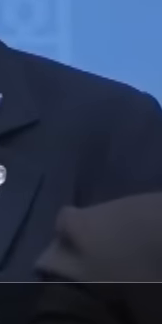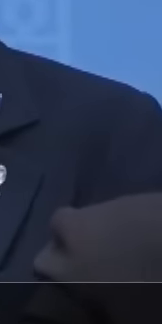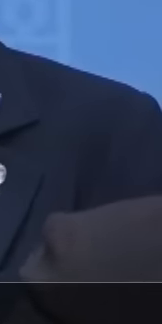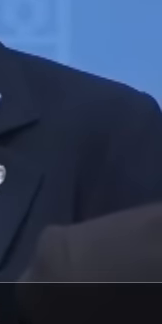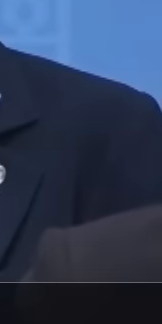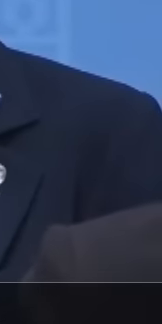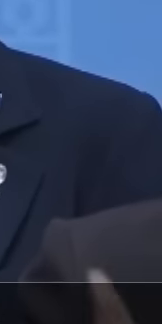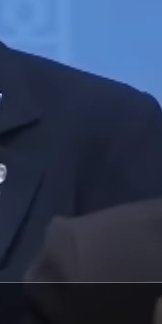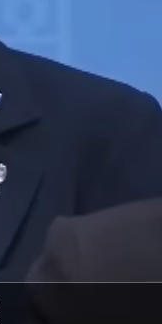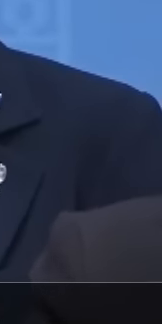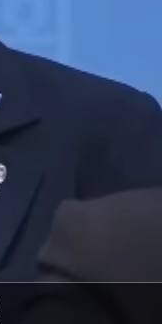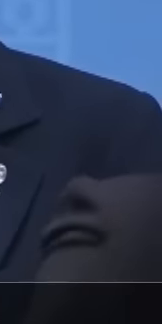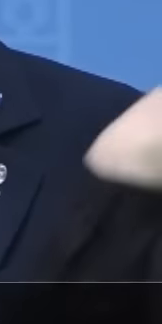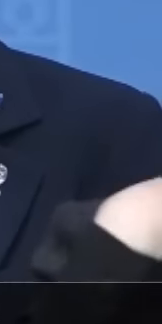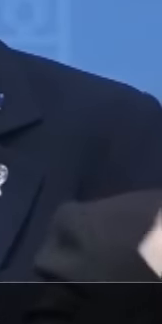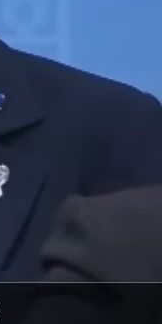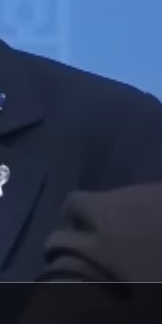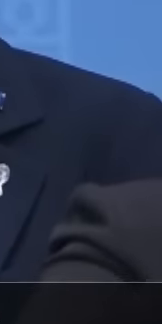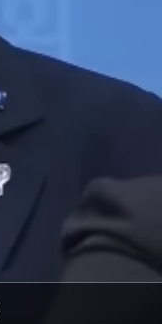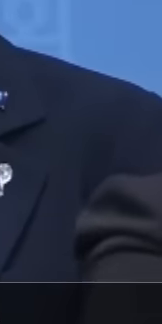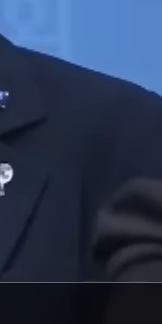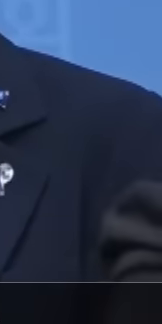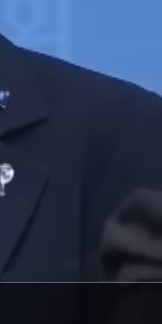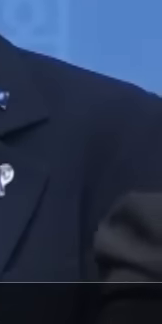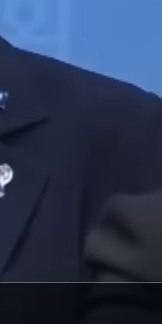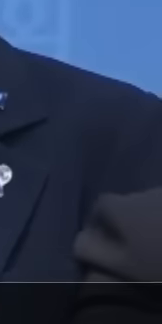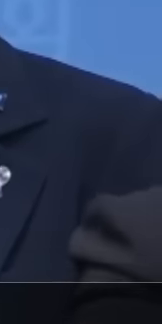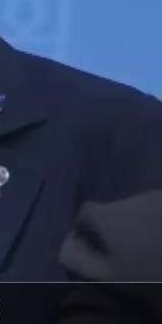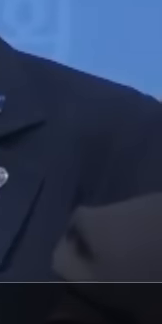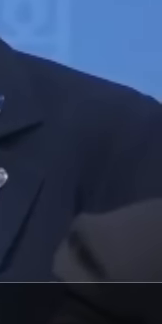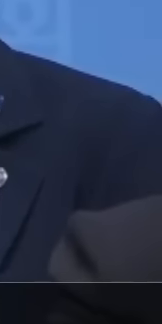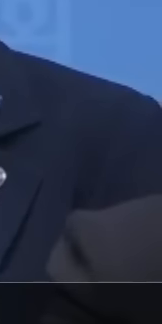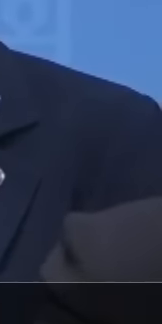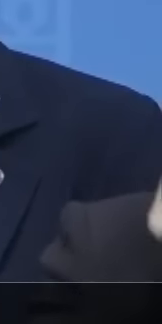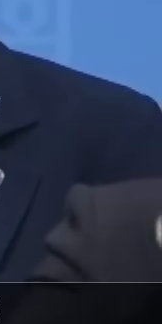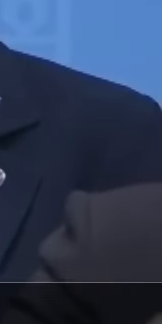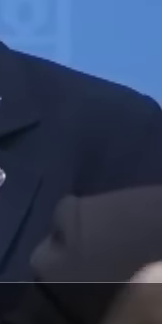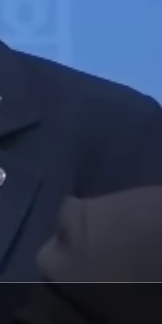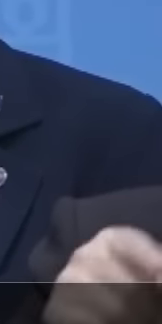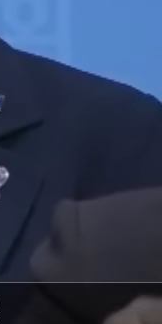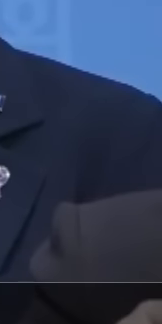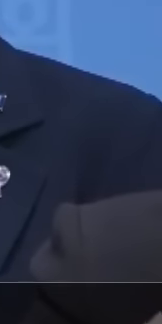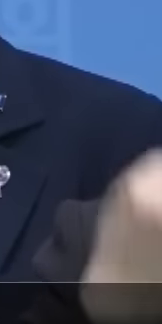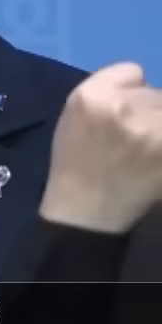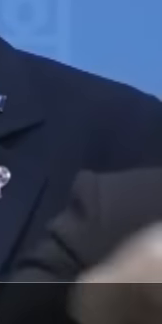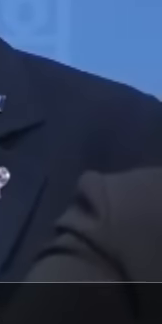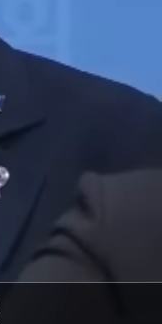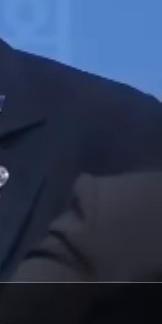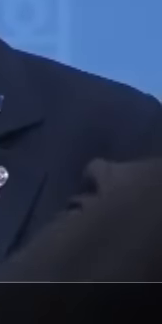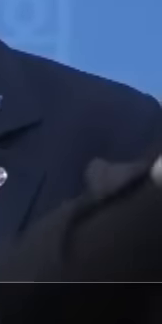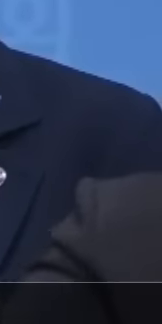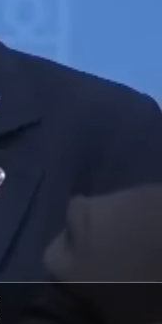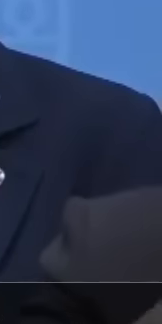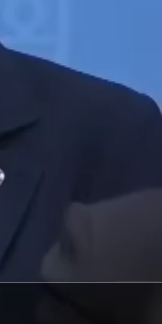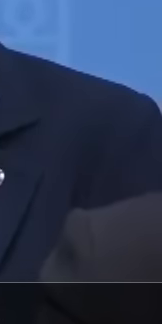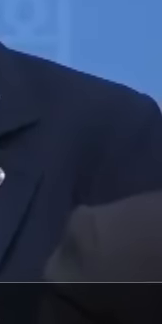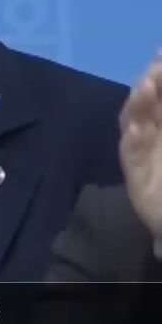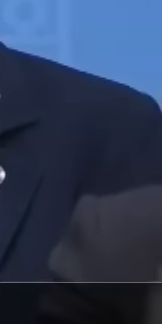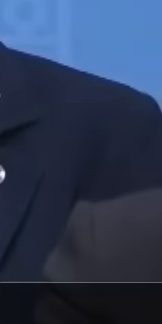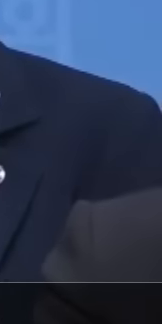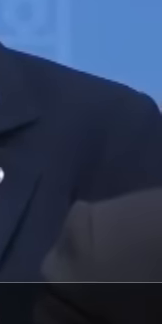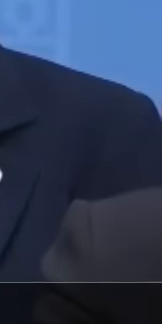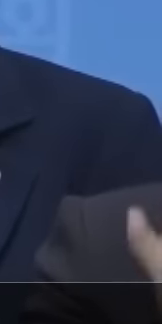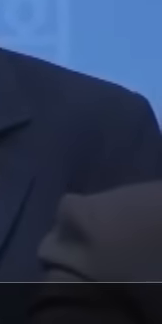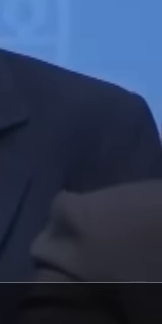정부 정책의 공과를 평가하는 정책 성과 관리실을 기획예산처에 두어 국민의 세금이